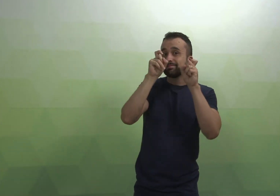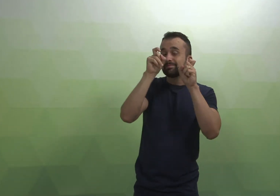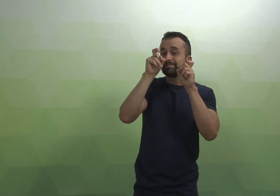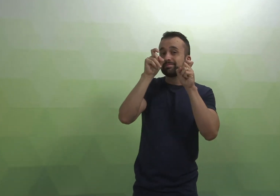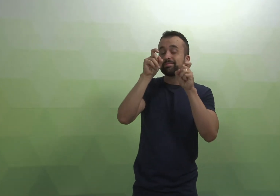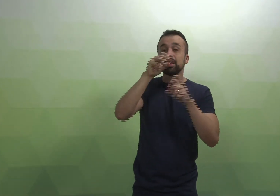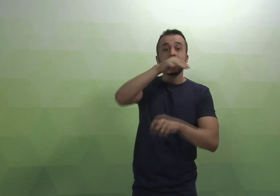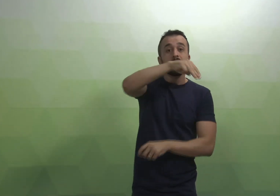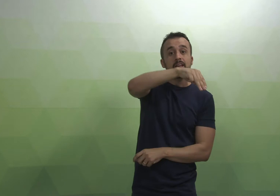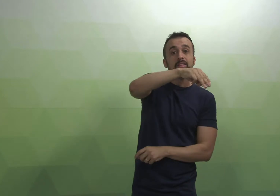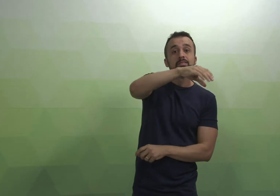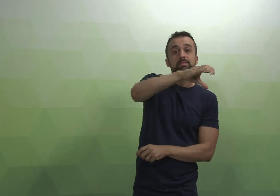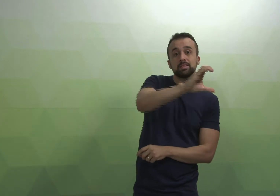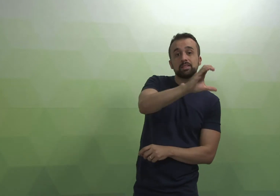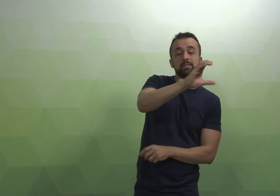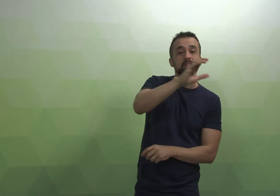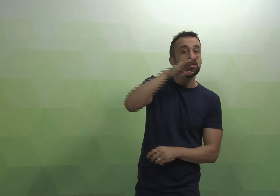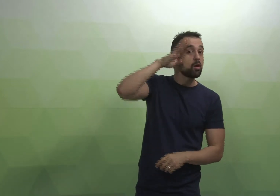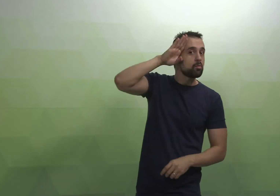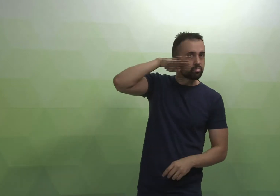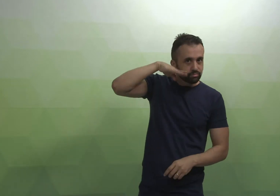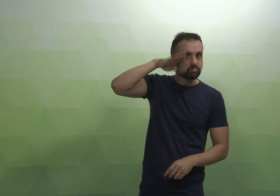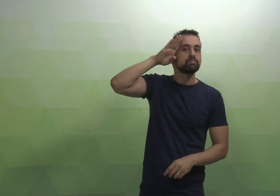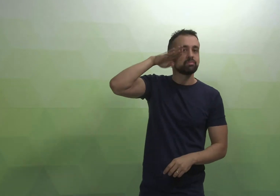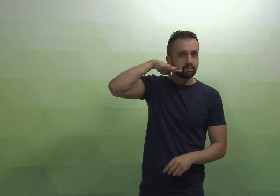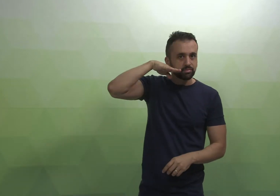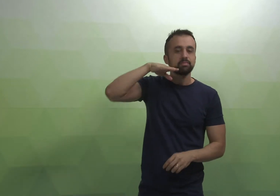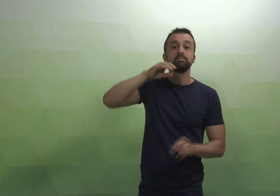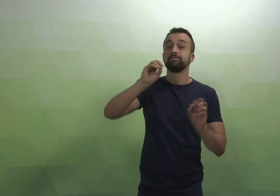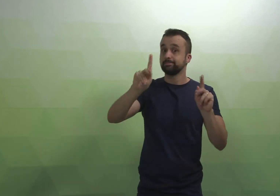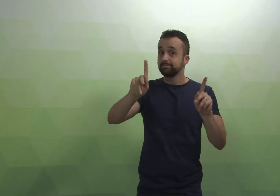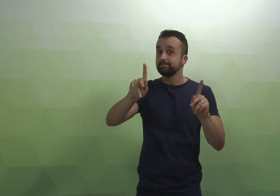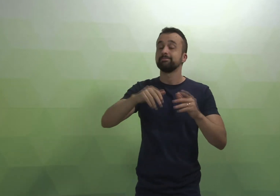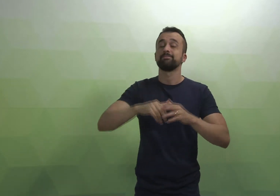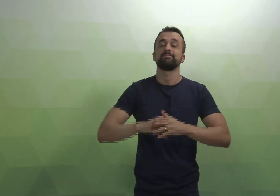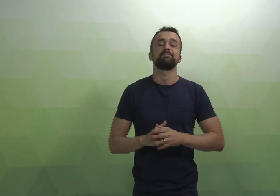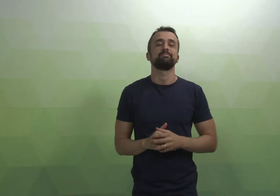EF para expressão facial, MC, movimento de cabeça.